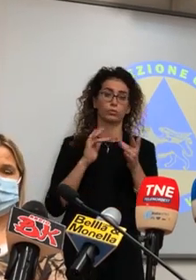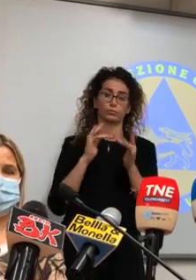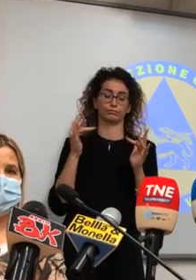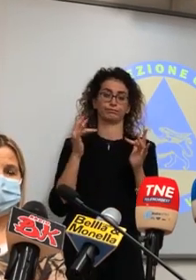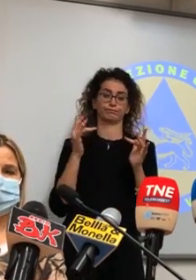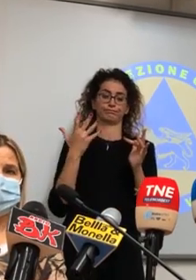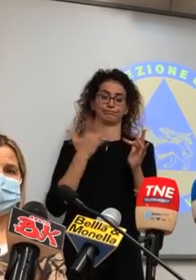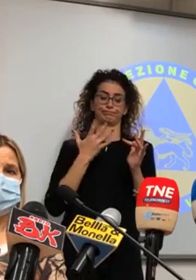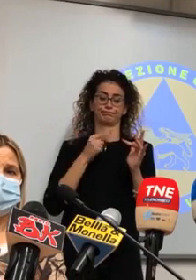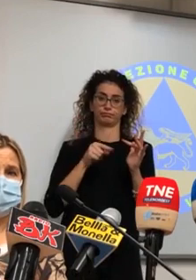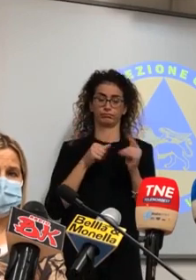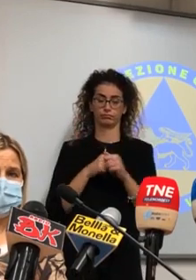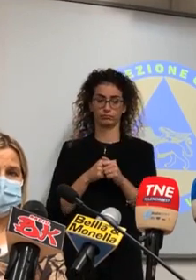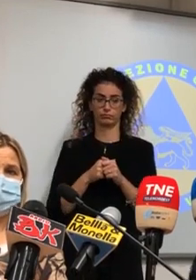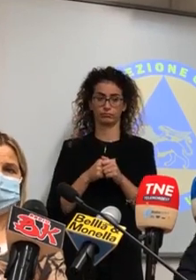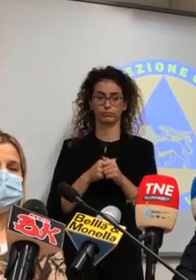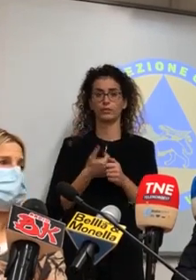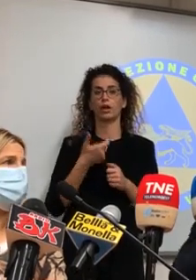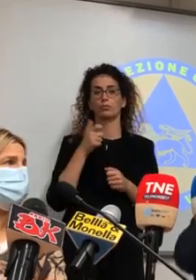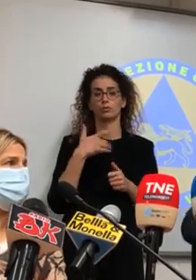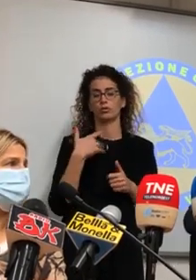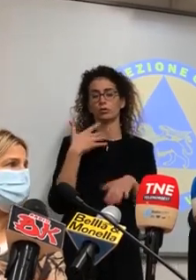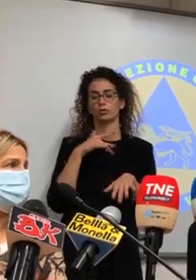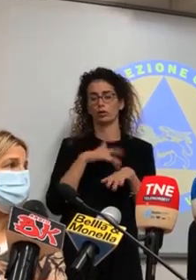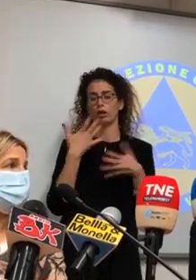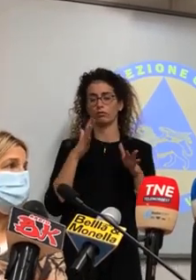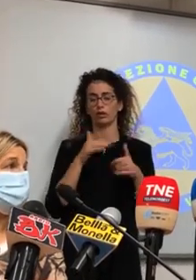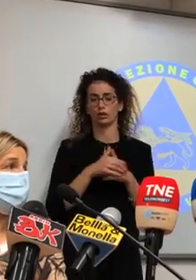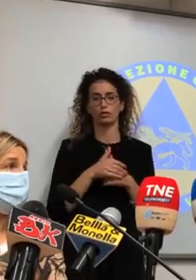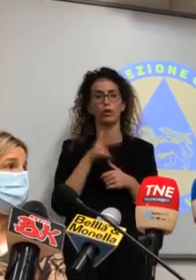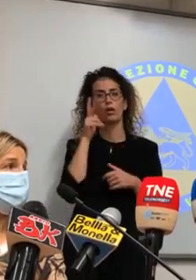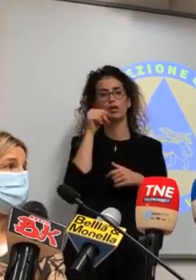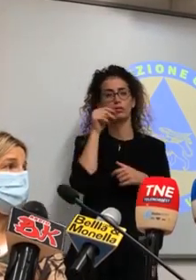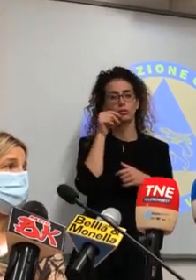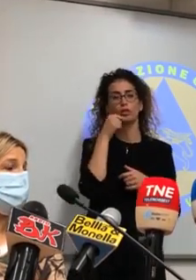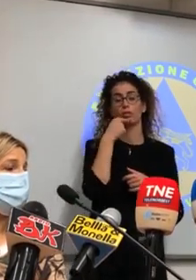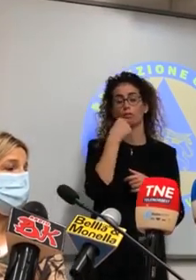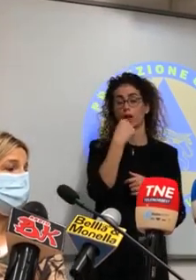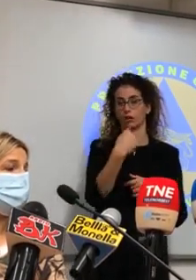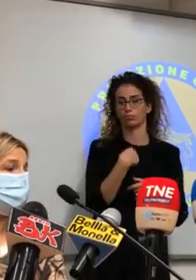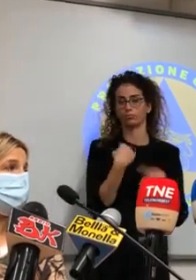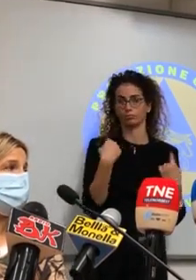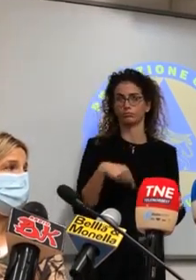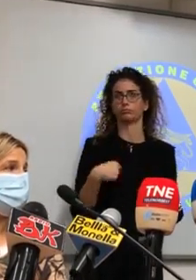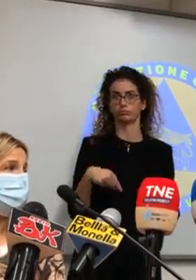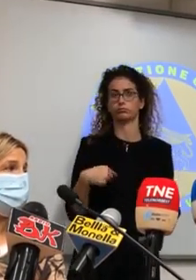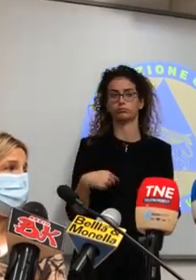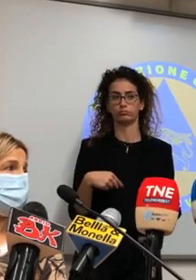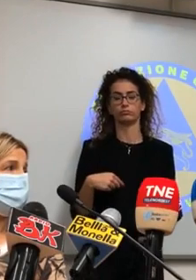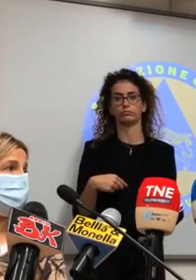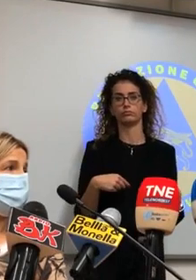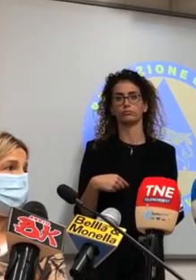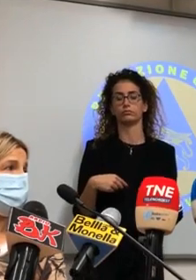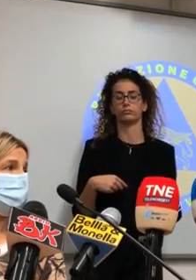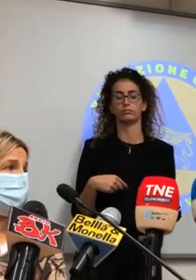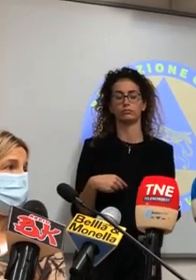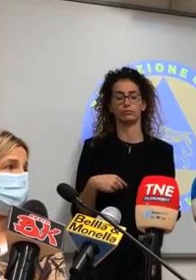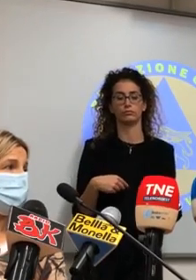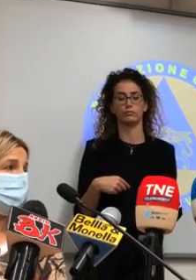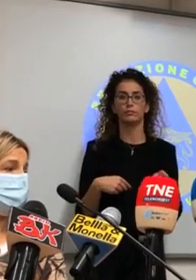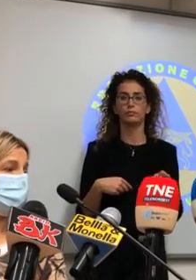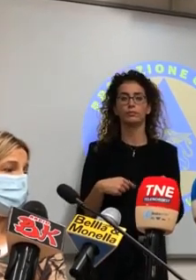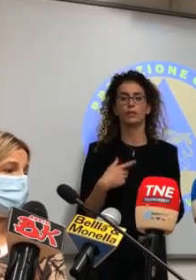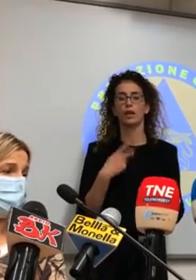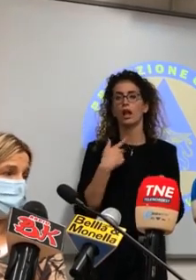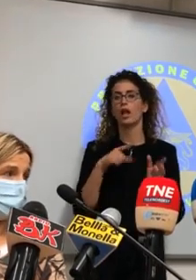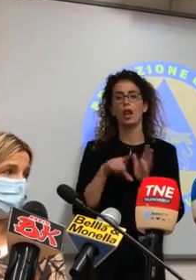del sistema. Okay. Perché a me è capitato, una signora mi ha contestato questo e effettivamente non è,